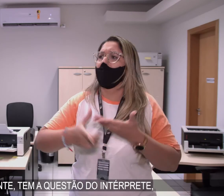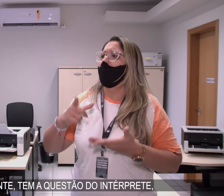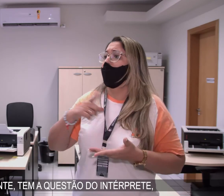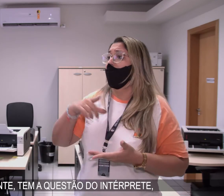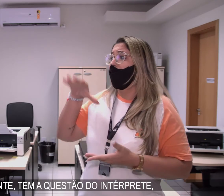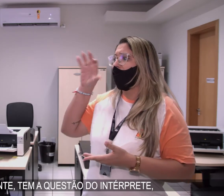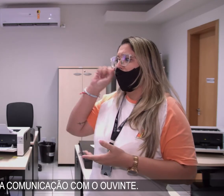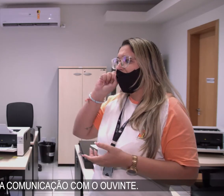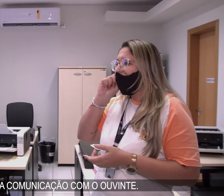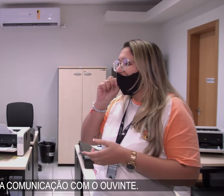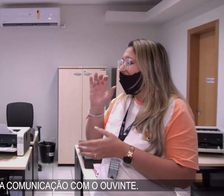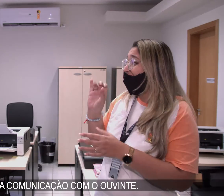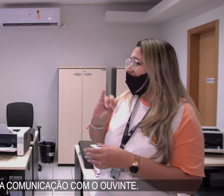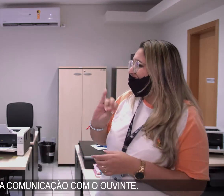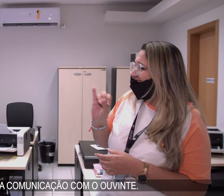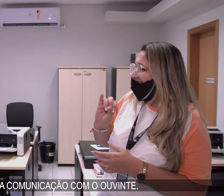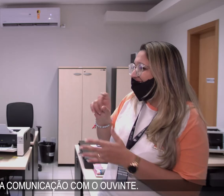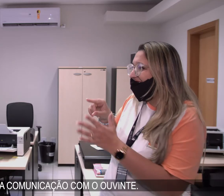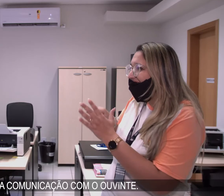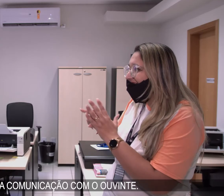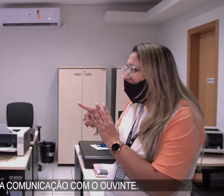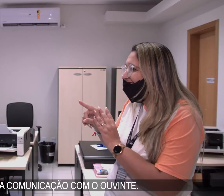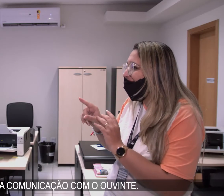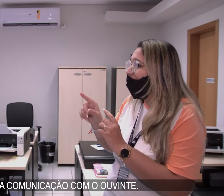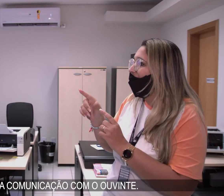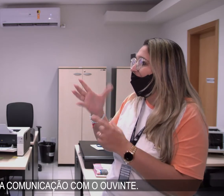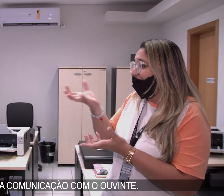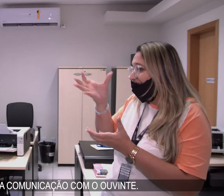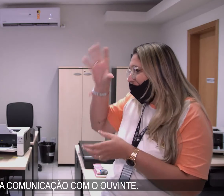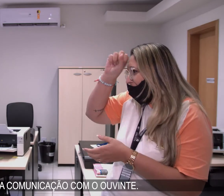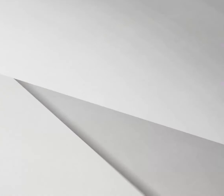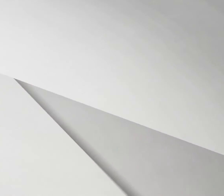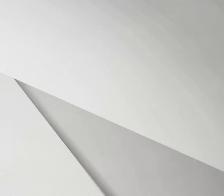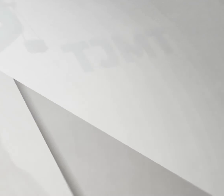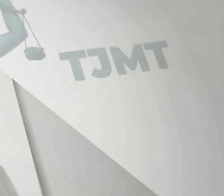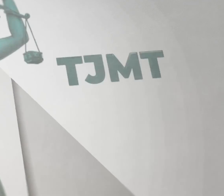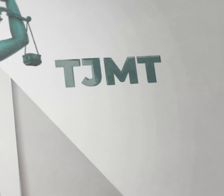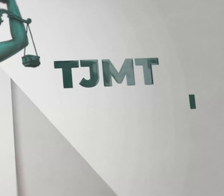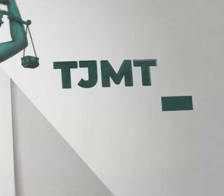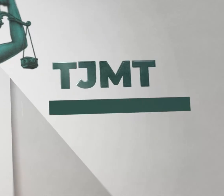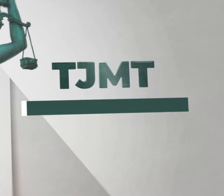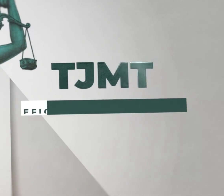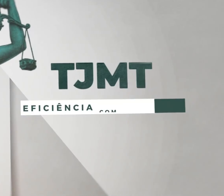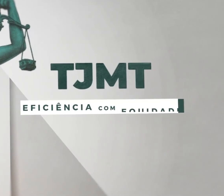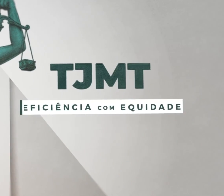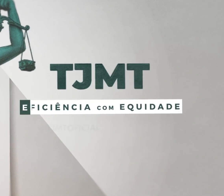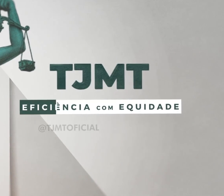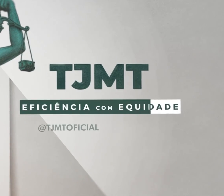intérprete, que ajuda nessa comunicação com o ouvinte. Obrigada. Obrigada. Obrigada.